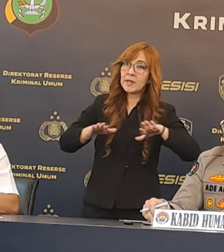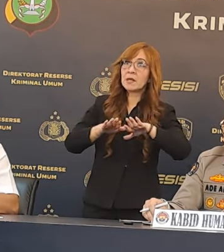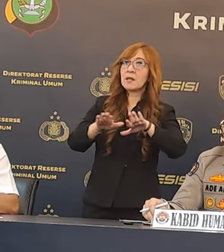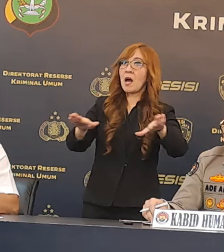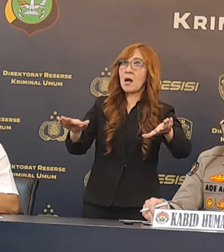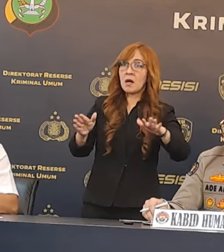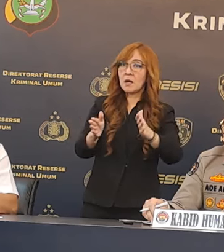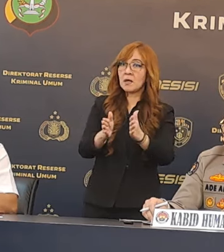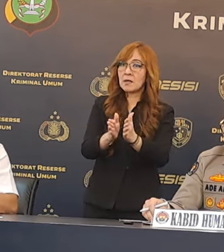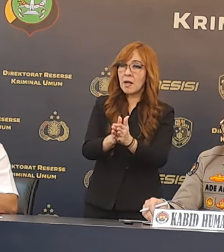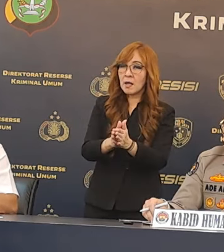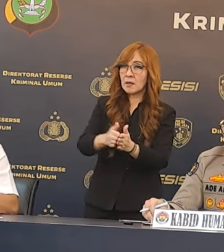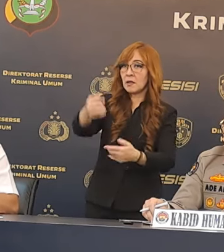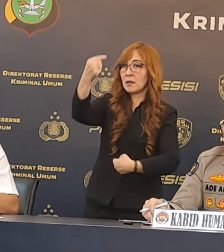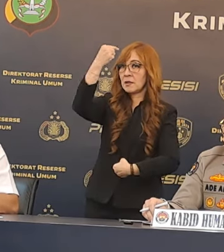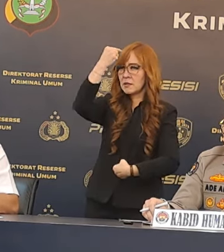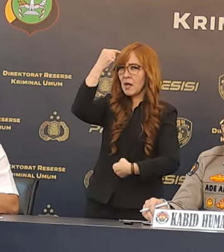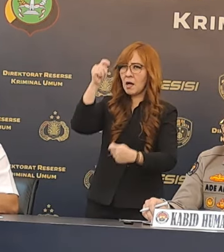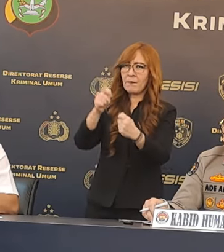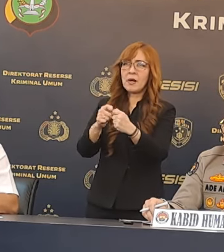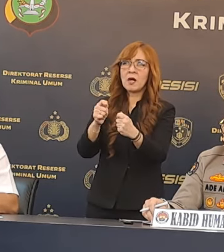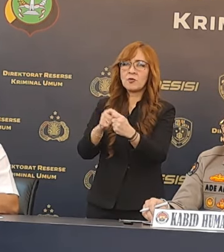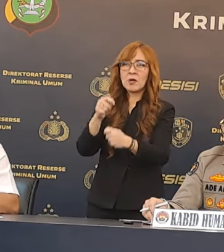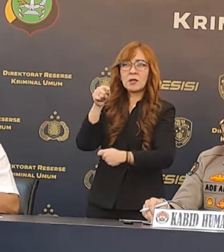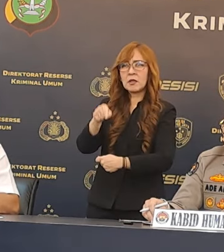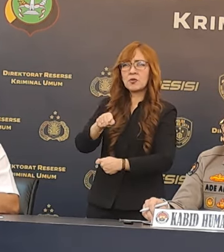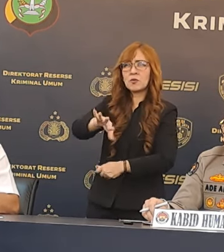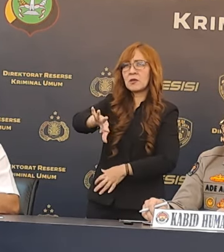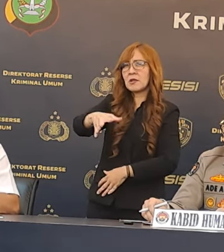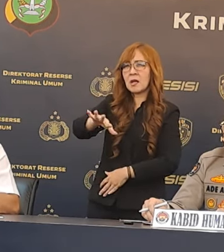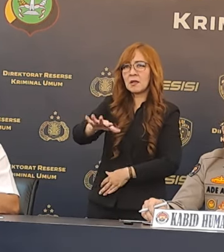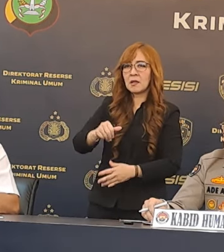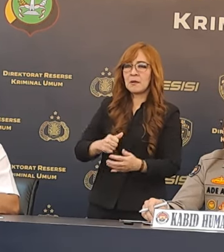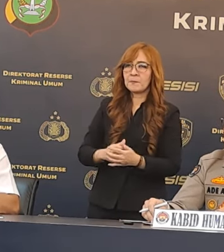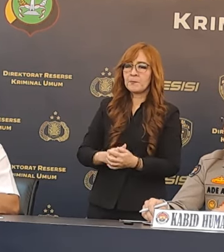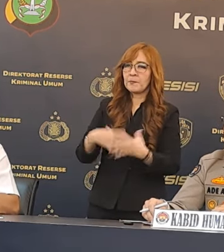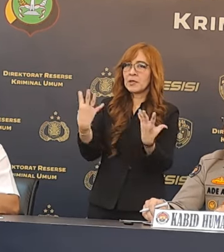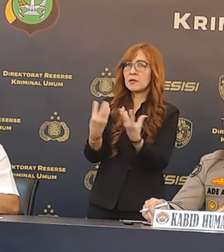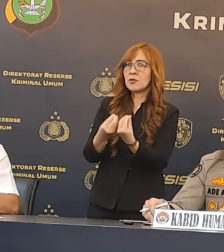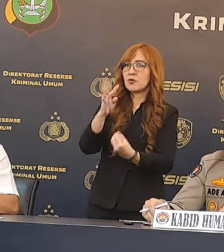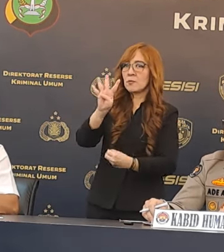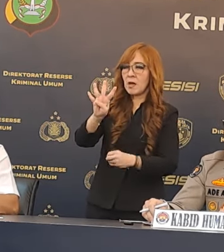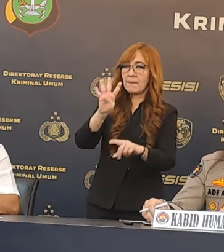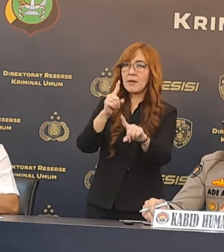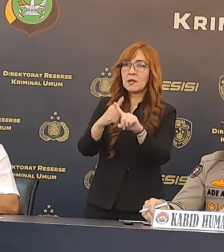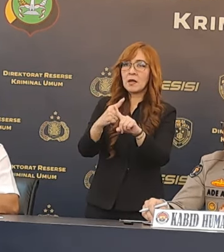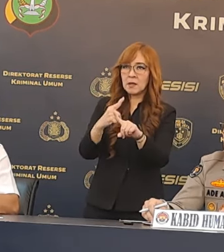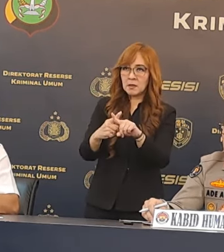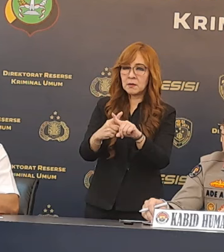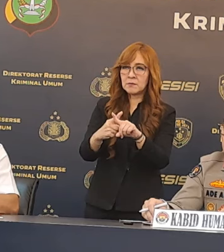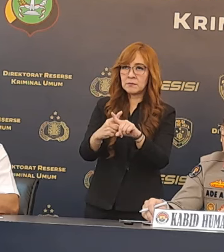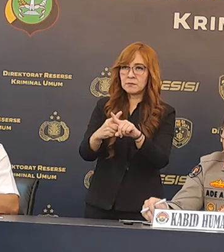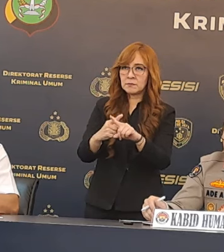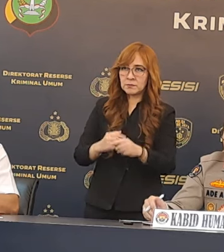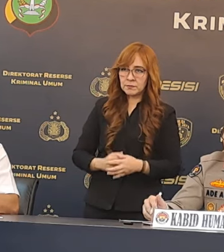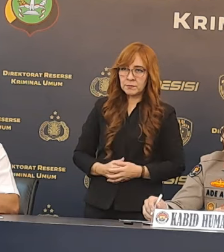Dan tersangka melakukan hal tersebut kurang lebih sebanyak 4 kali.